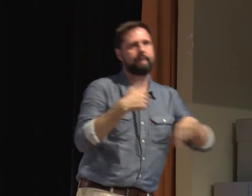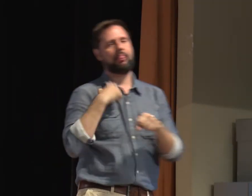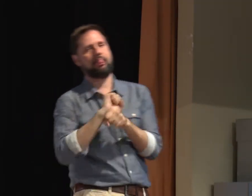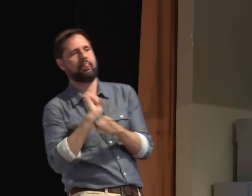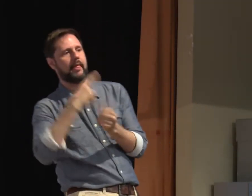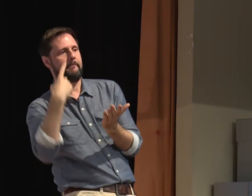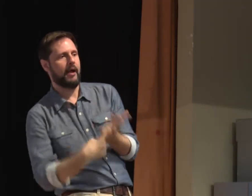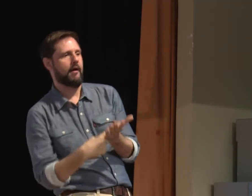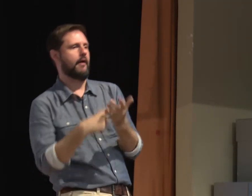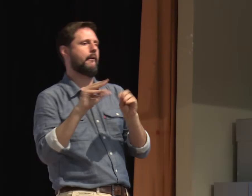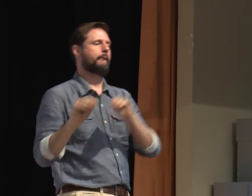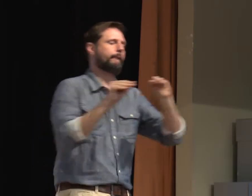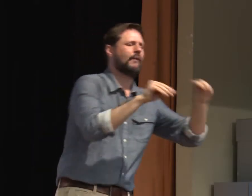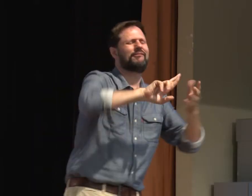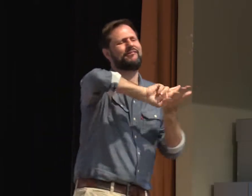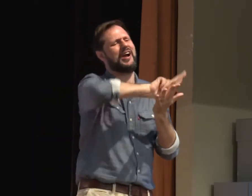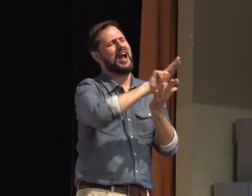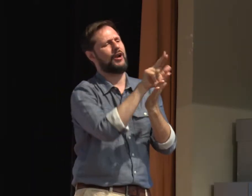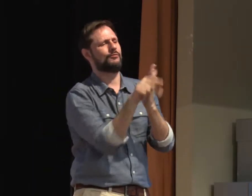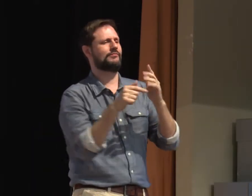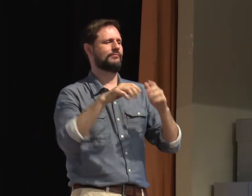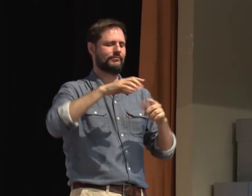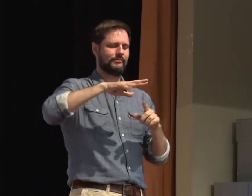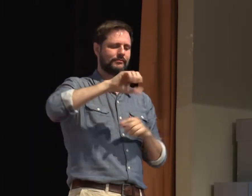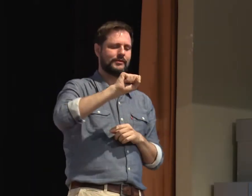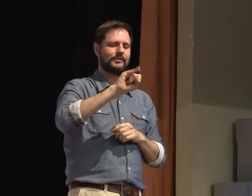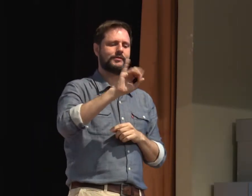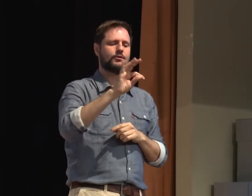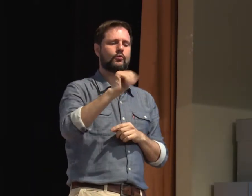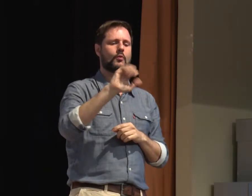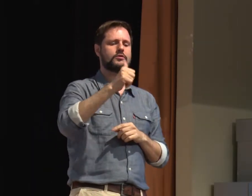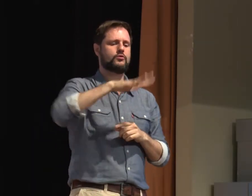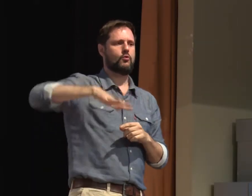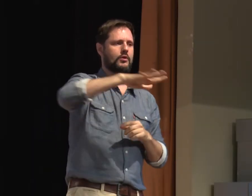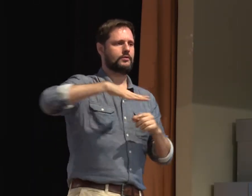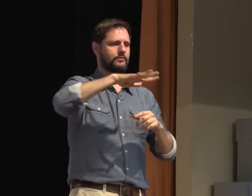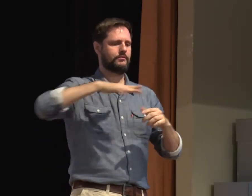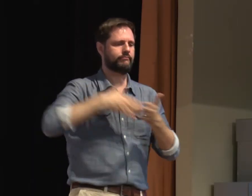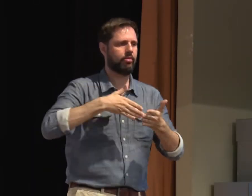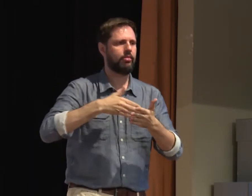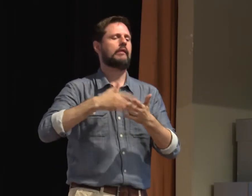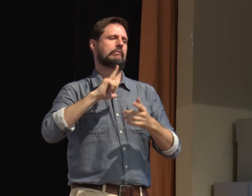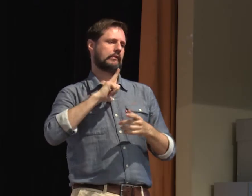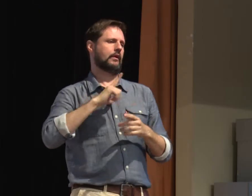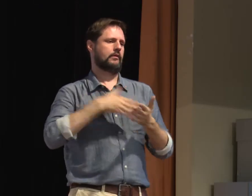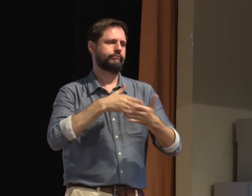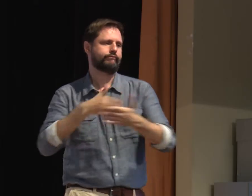avaliação, na hora da avaliação, na hora de marcar a avaliação. Tem várias situações que vão